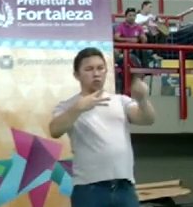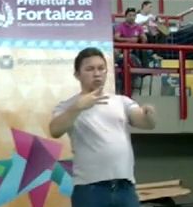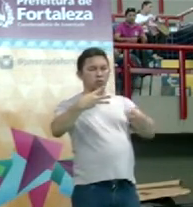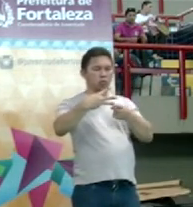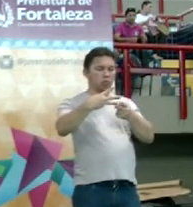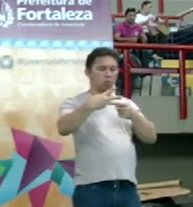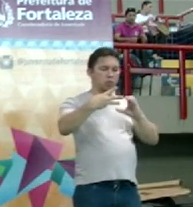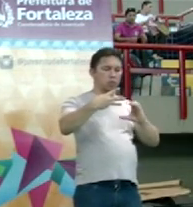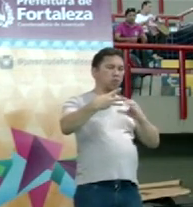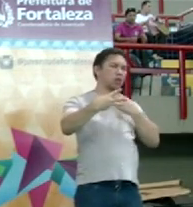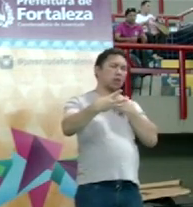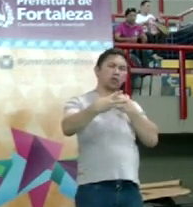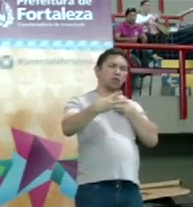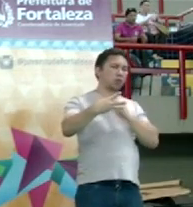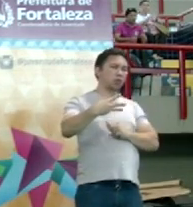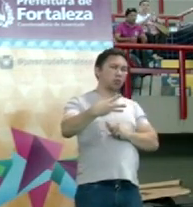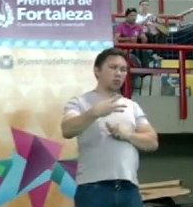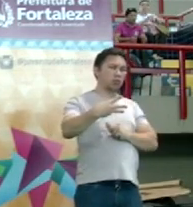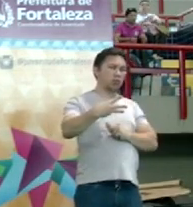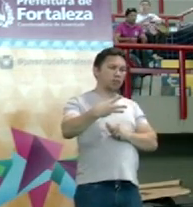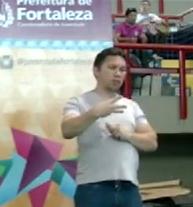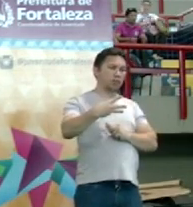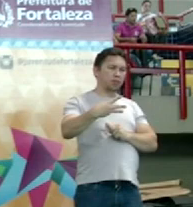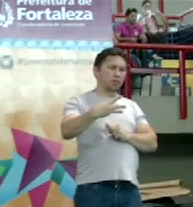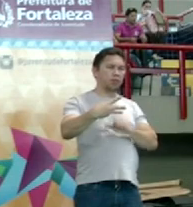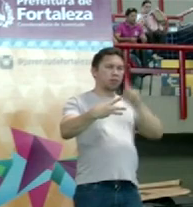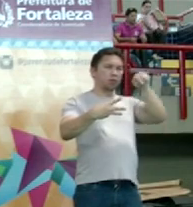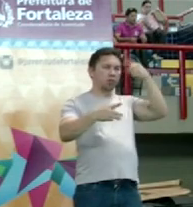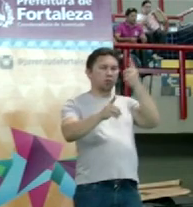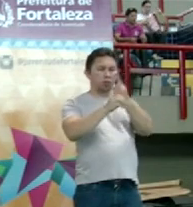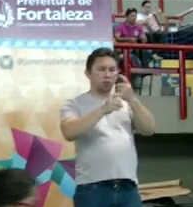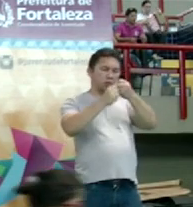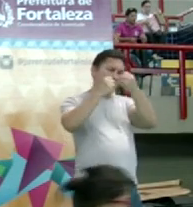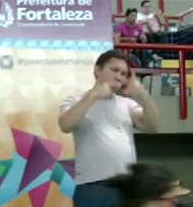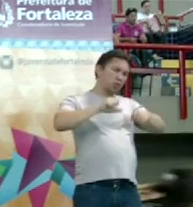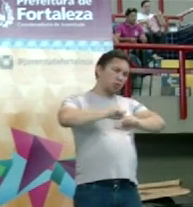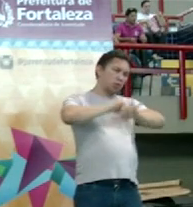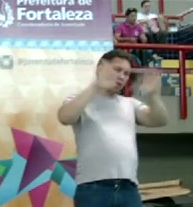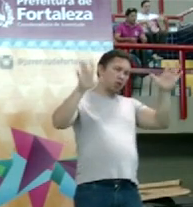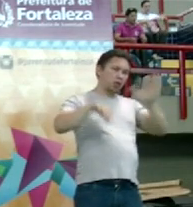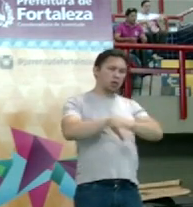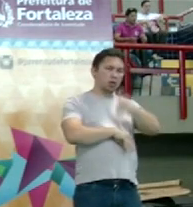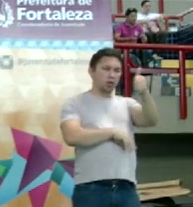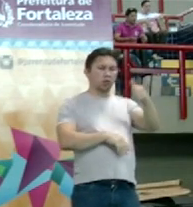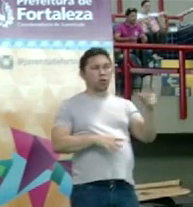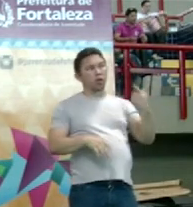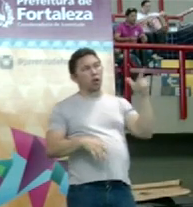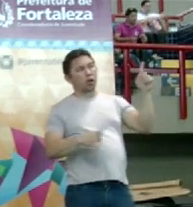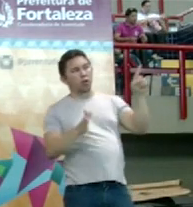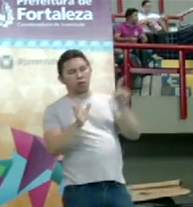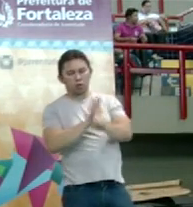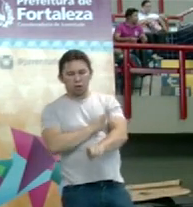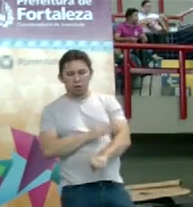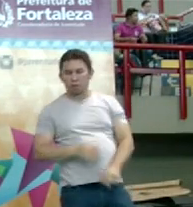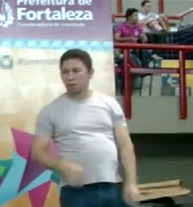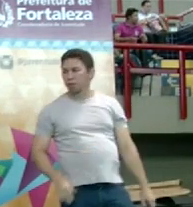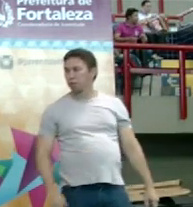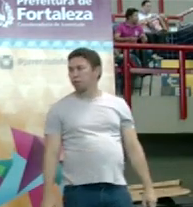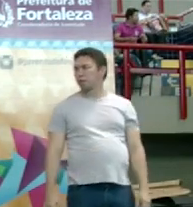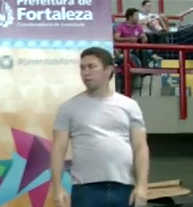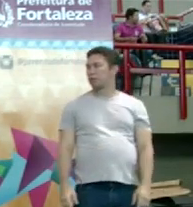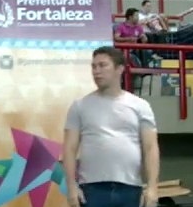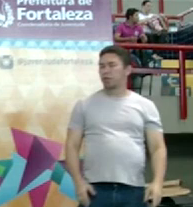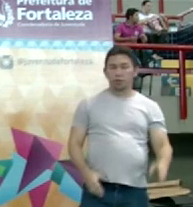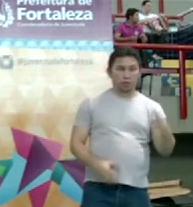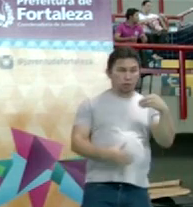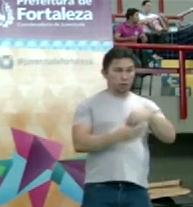conclusão. Tá? A gente vai ver isso melhor no nosso próximo encontro. Vamos a outra pergunta.